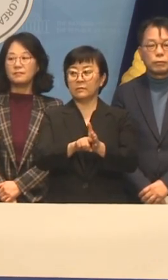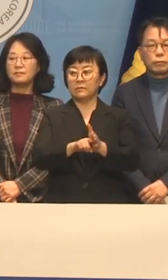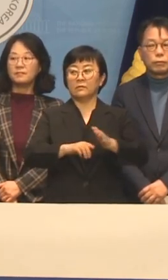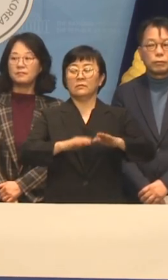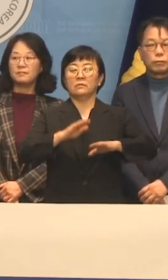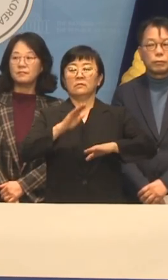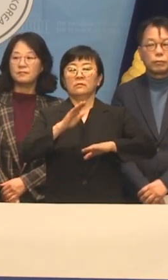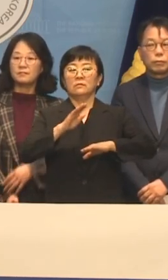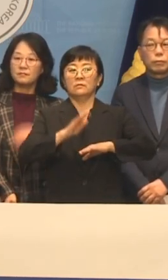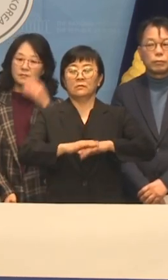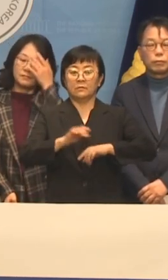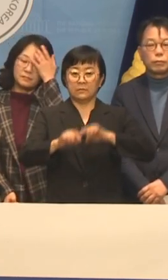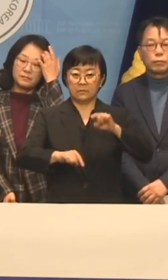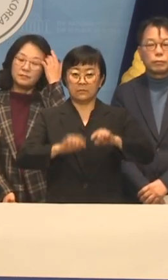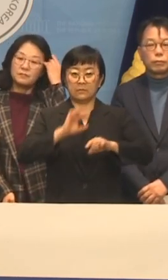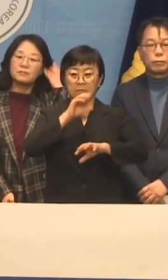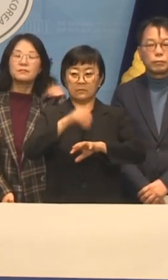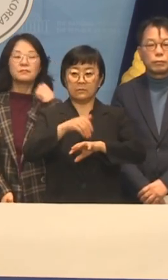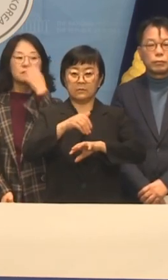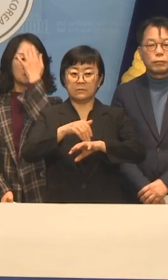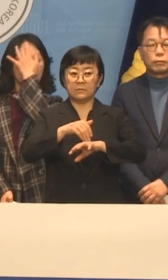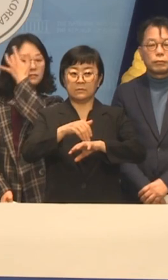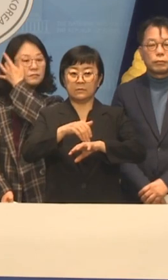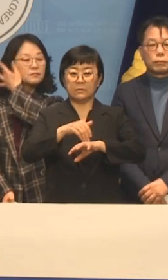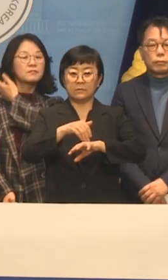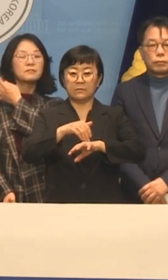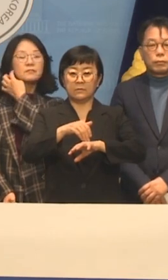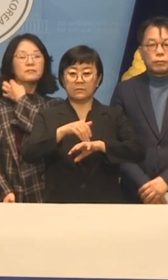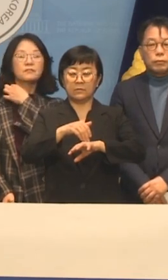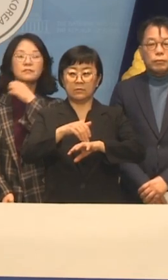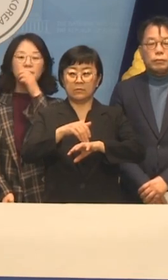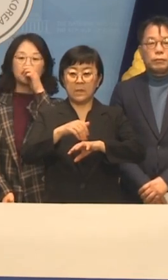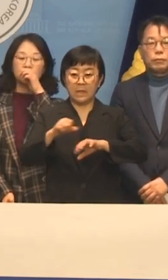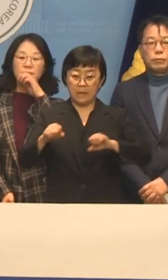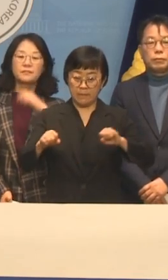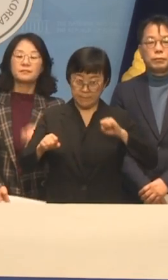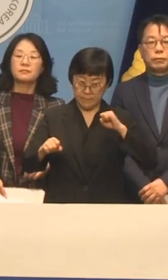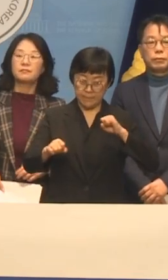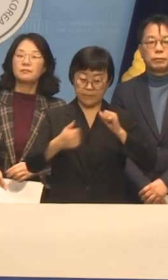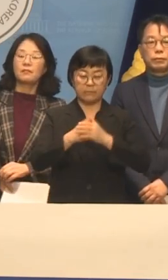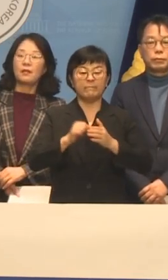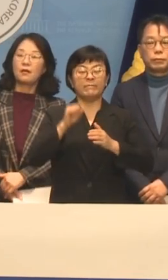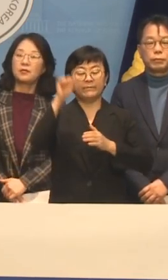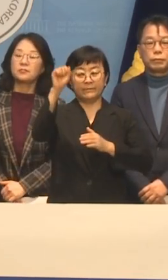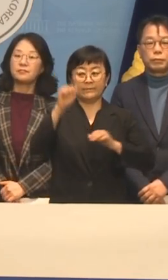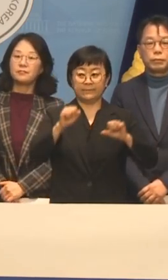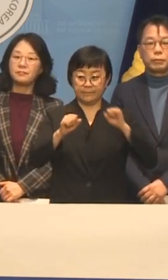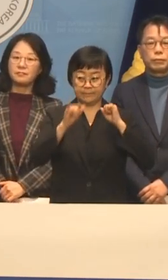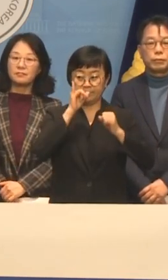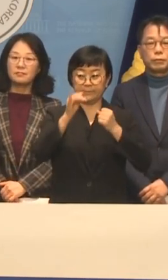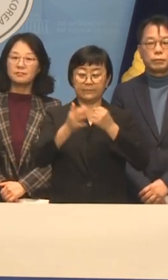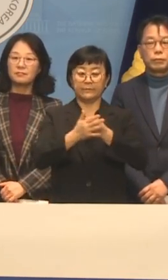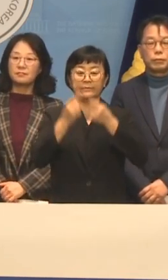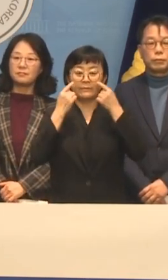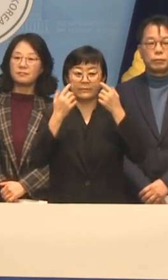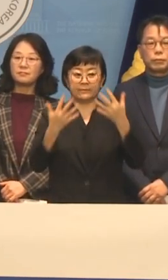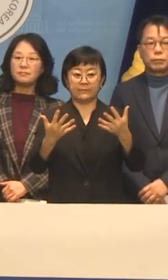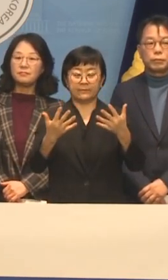실천으로 단련된 강력한 견제력과 투쟁력을 가진 그러한